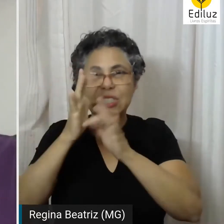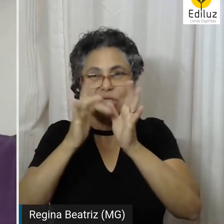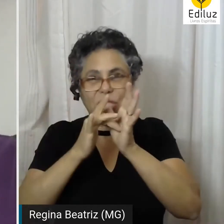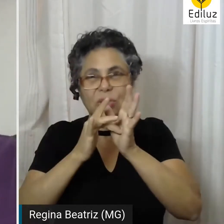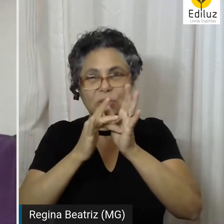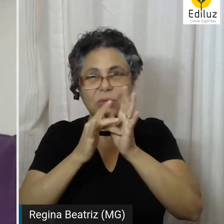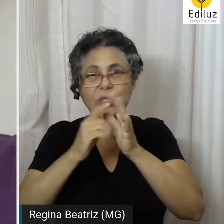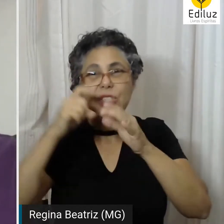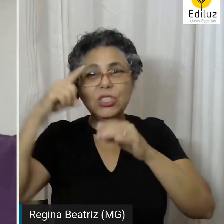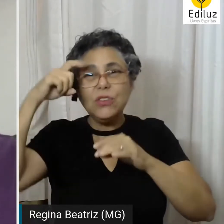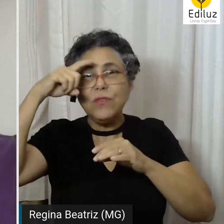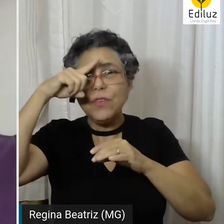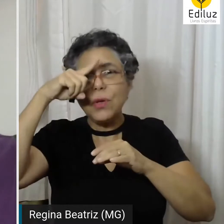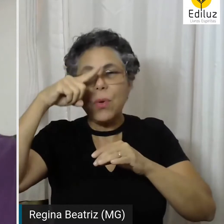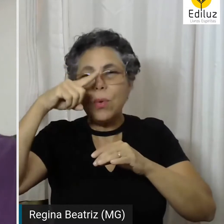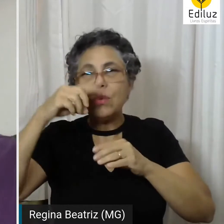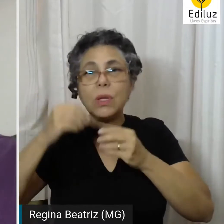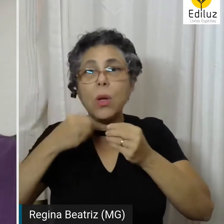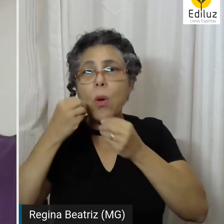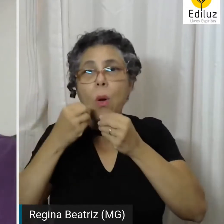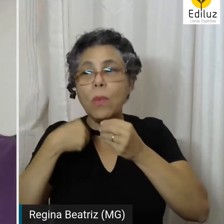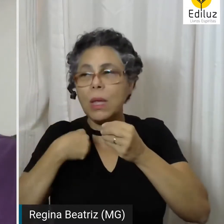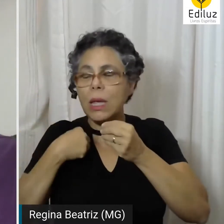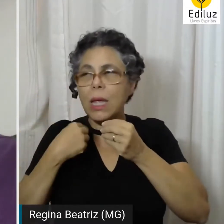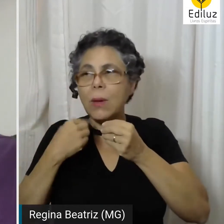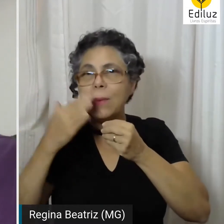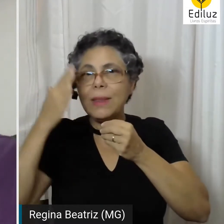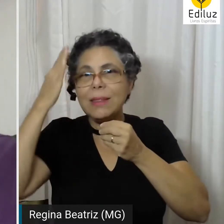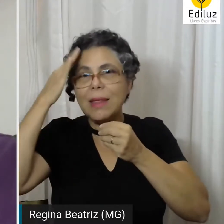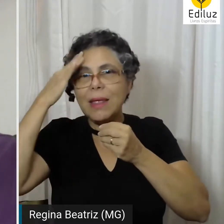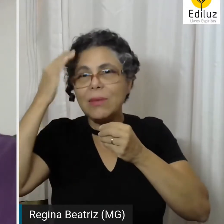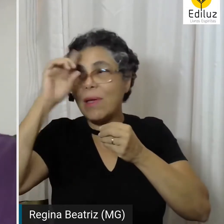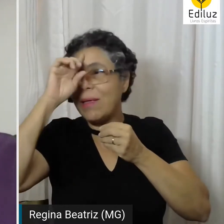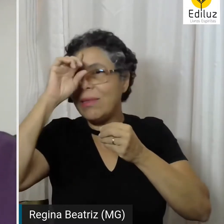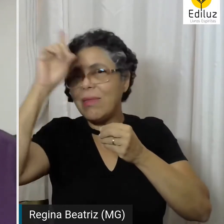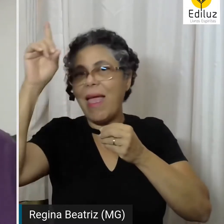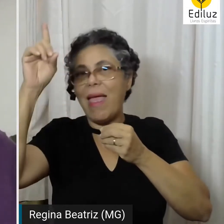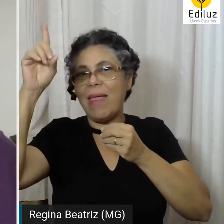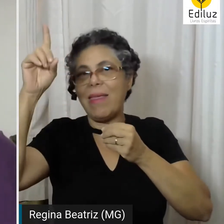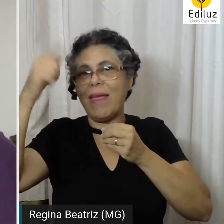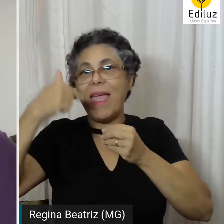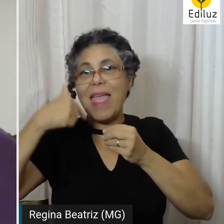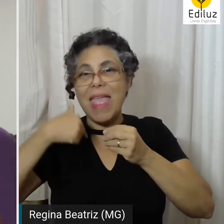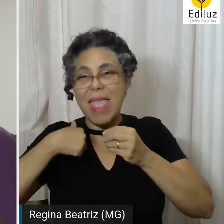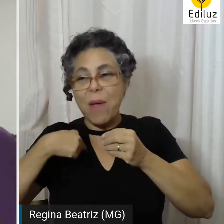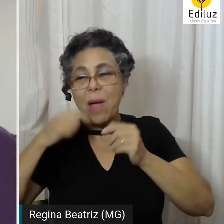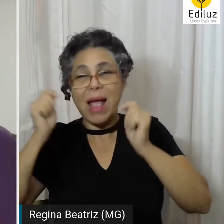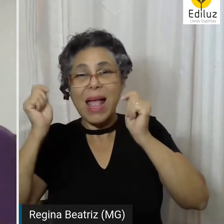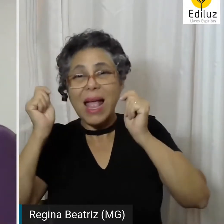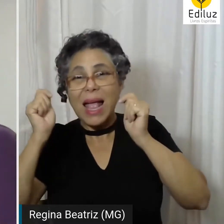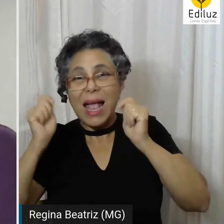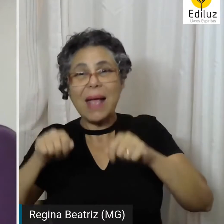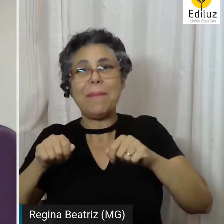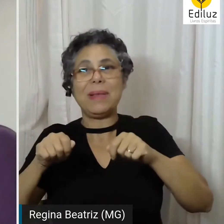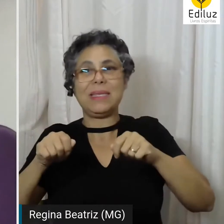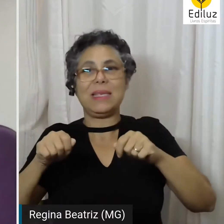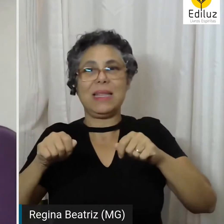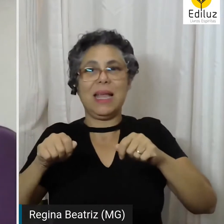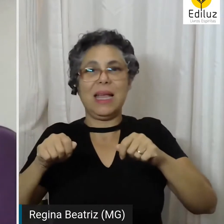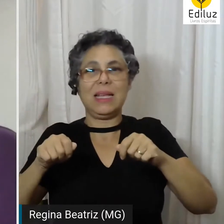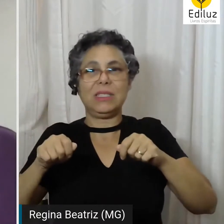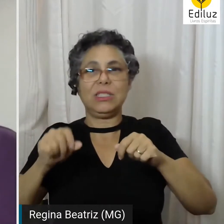em nós a verdadeira ideia de que somos sujeitos capazes de qualquer